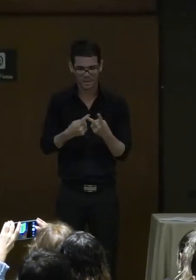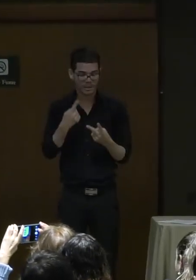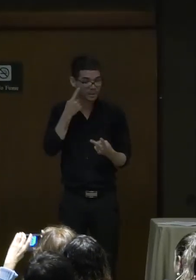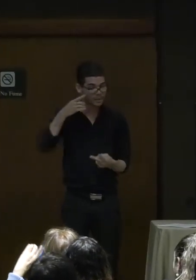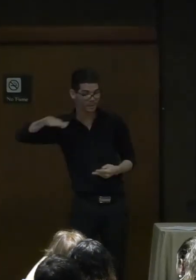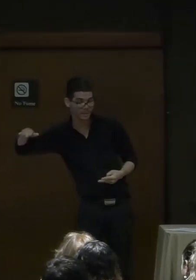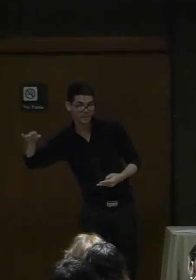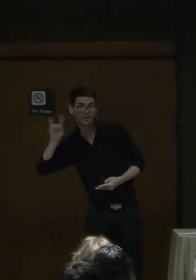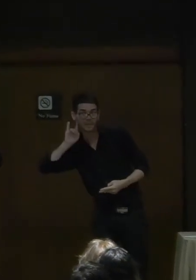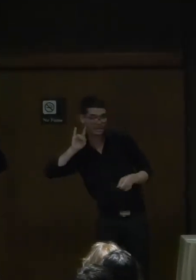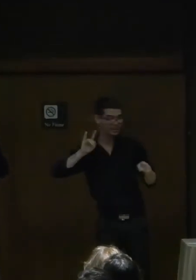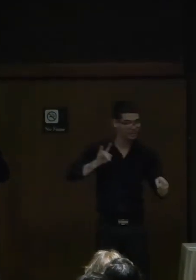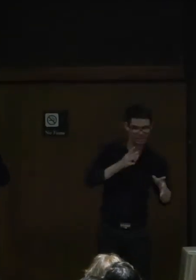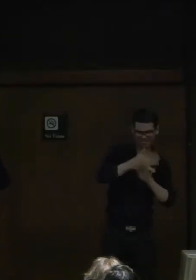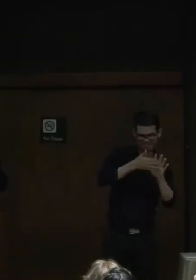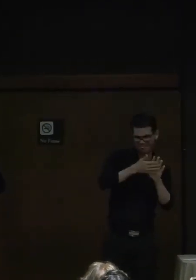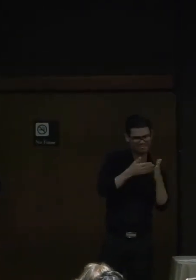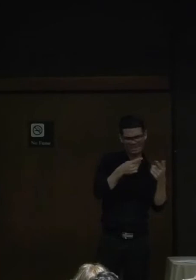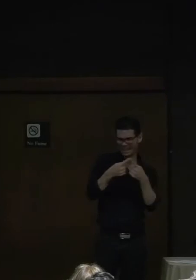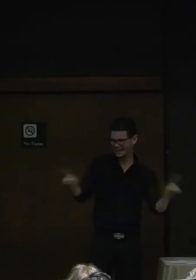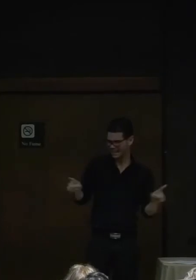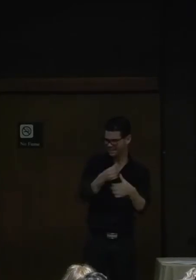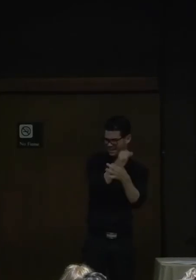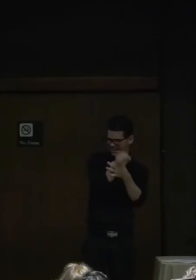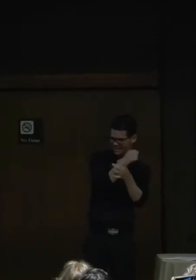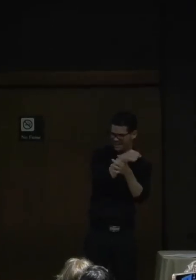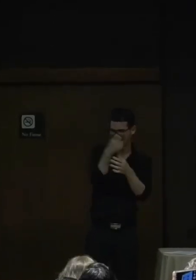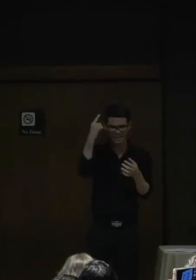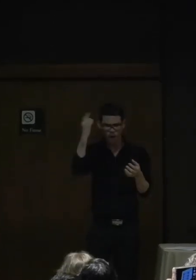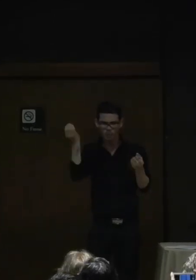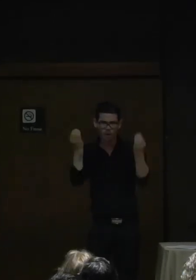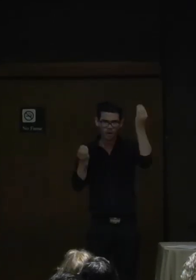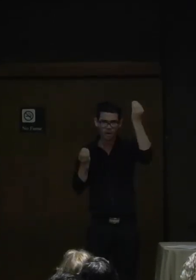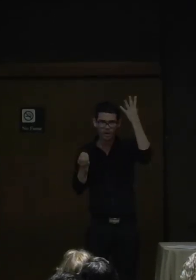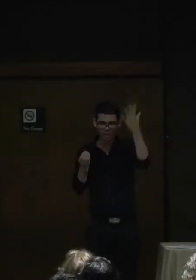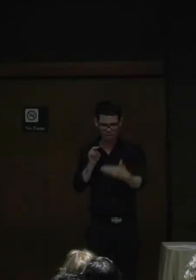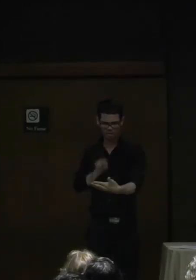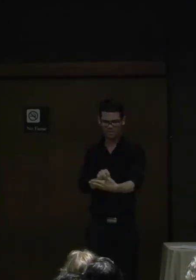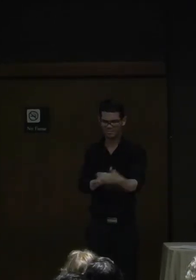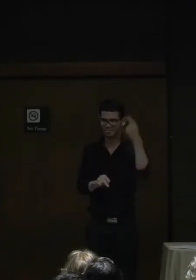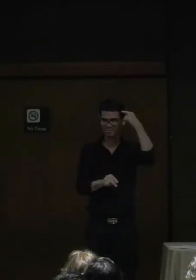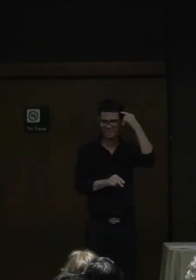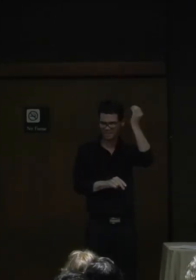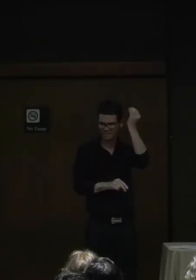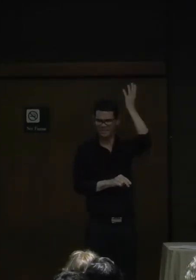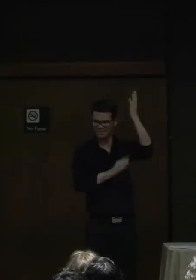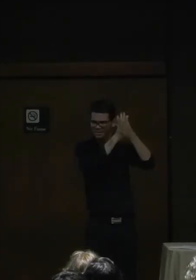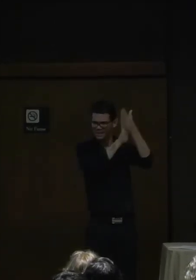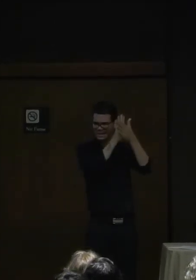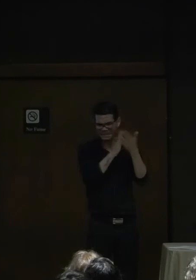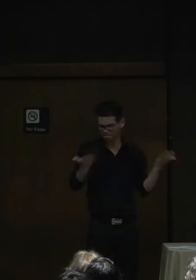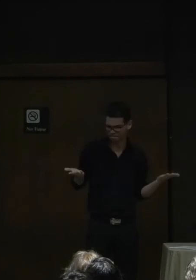y en lengua hablada es muy diferente, o sea, cómo se produce el lenguaje en lengua de señas es muy diferente de cómo